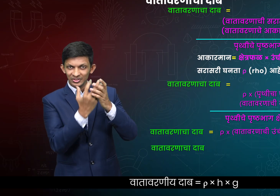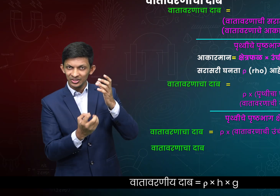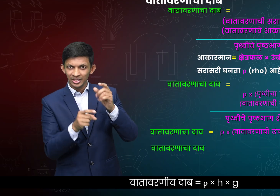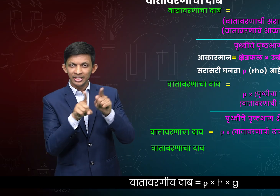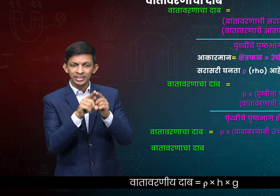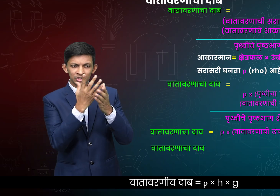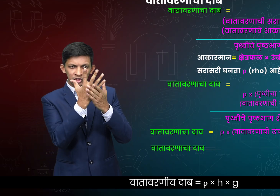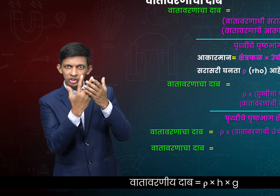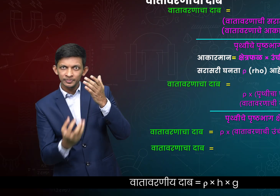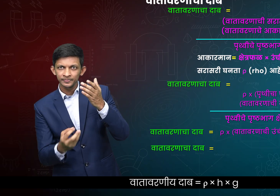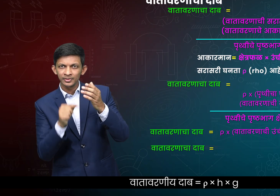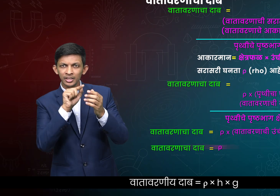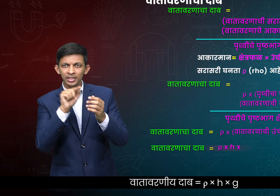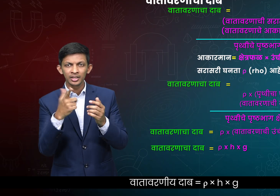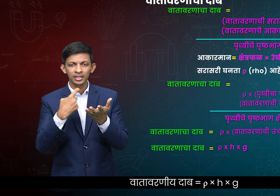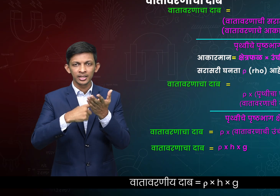वातावरणीय दाब h g.